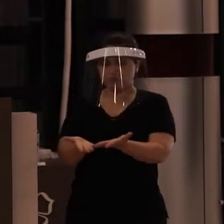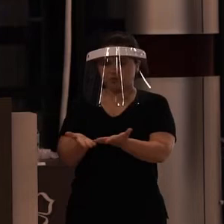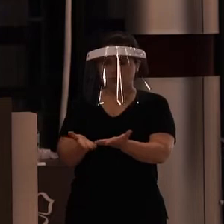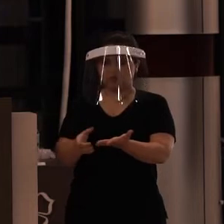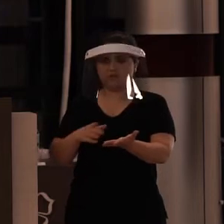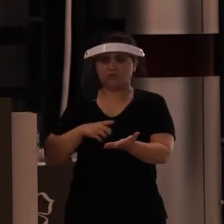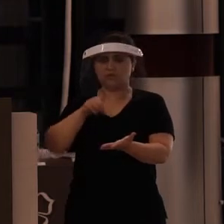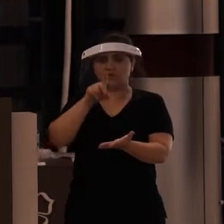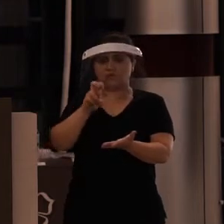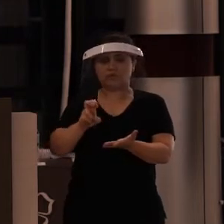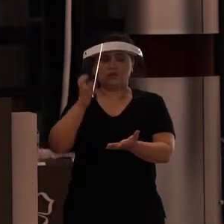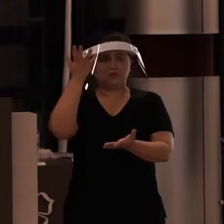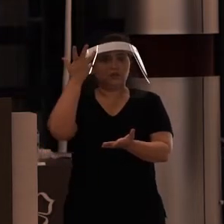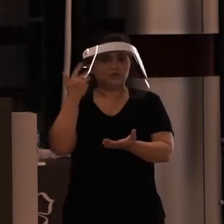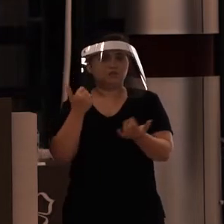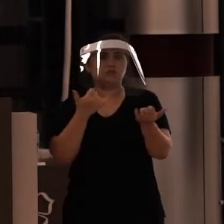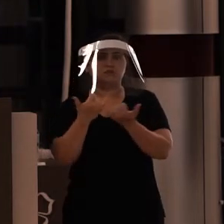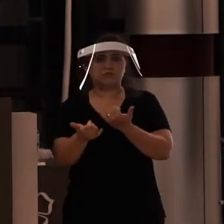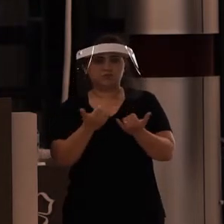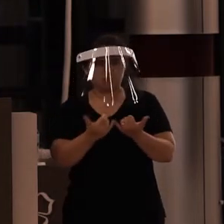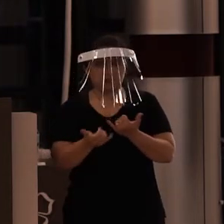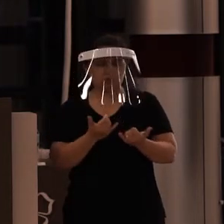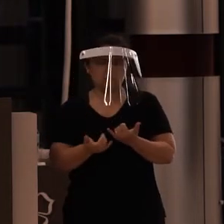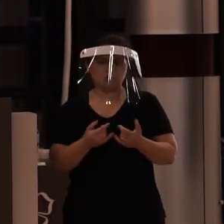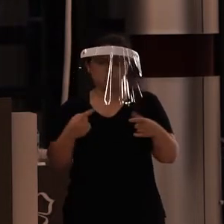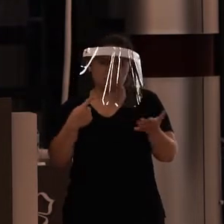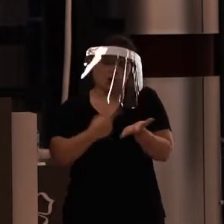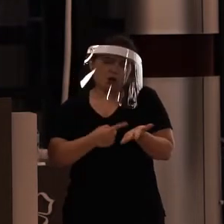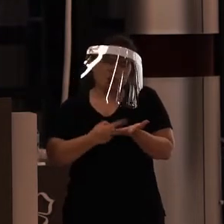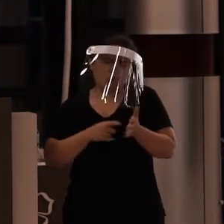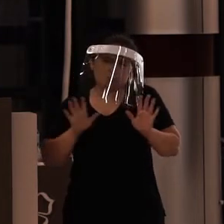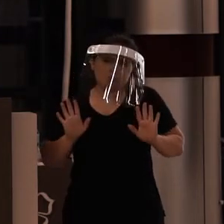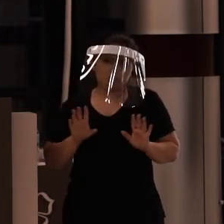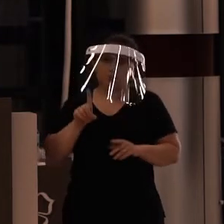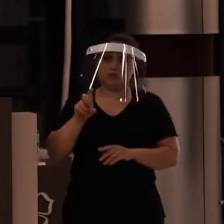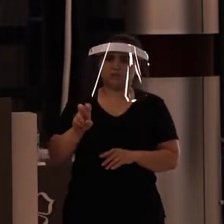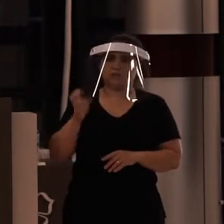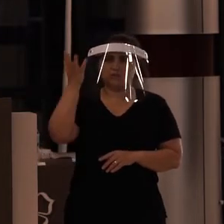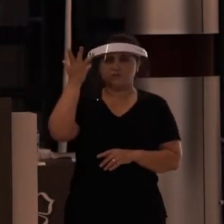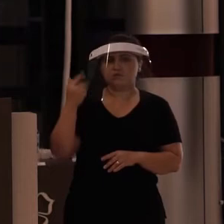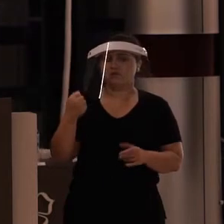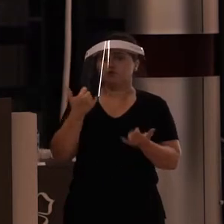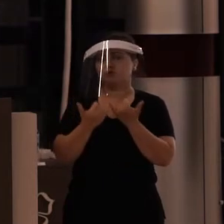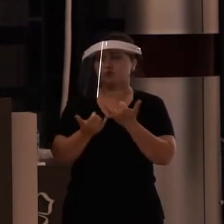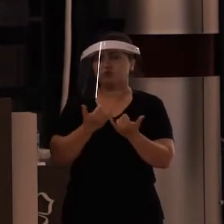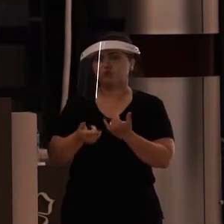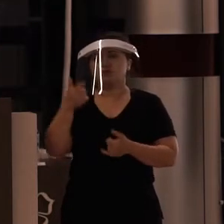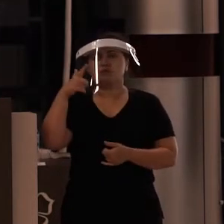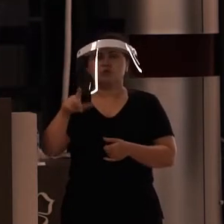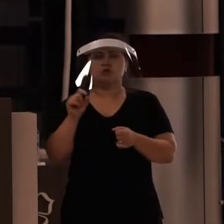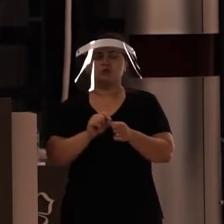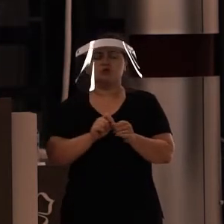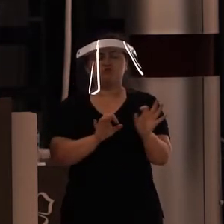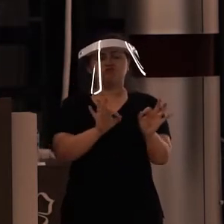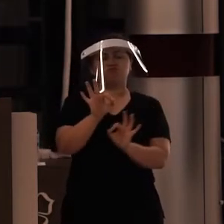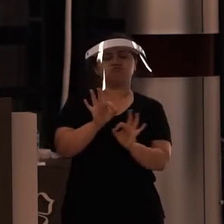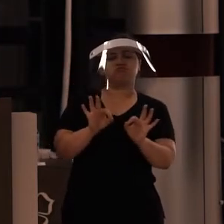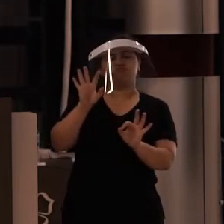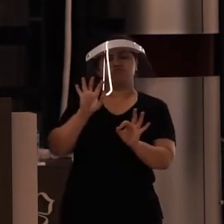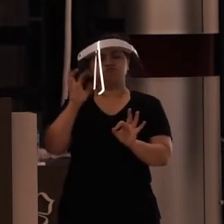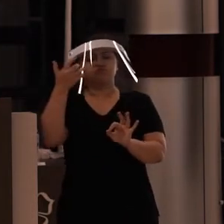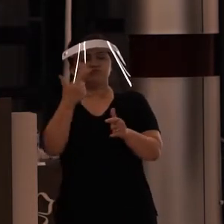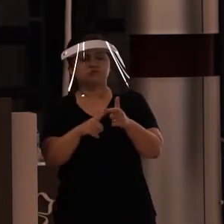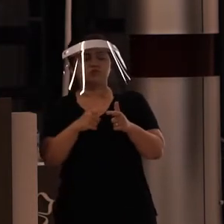cara tem 15 dias, por exemplo, combinar, né? 15 dias, por exemplo, para ele fazer as correções. Aí